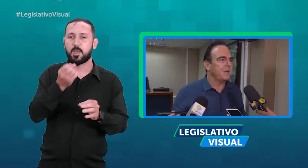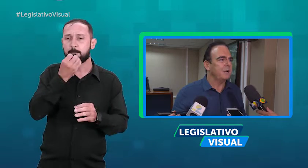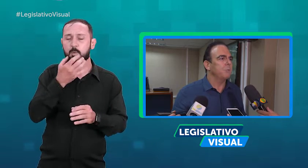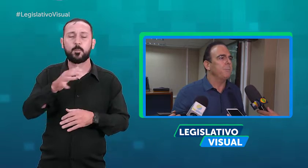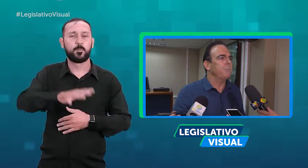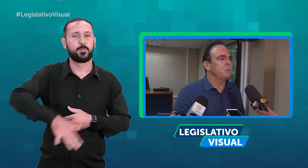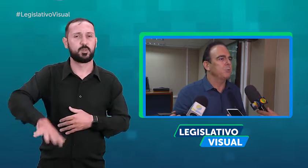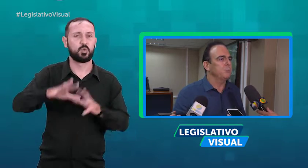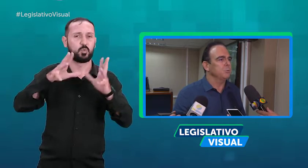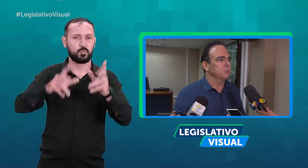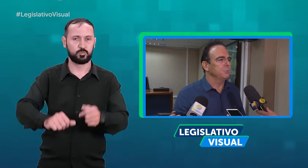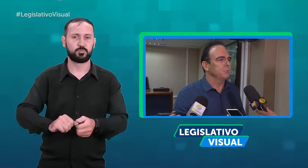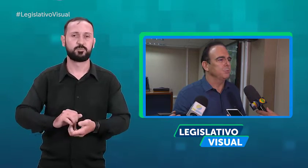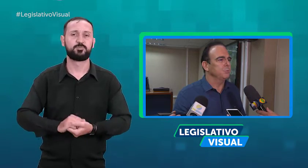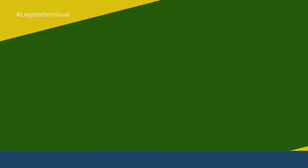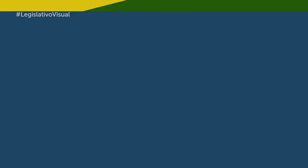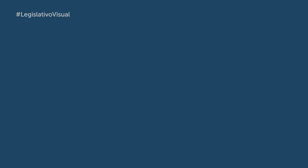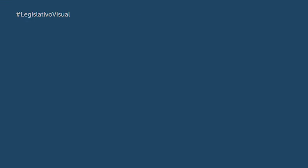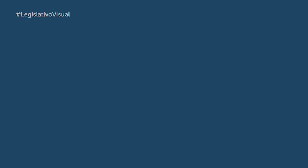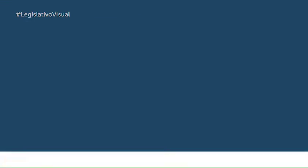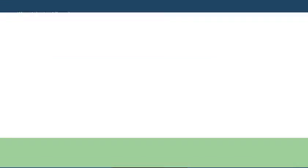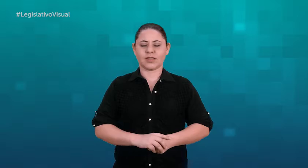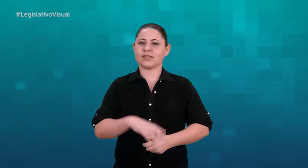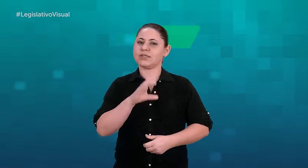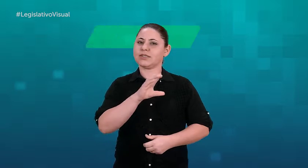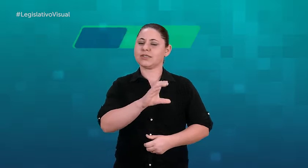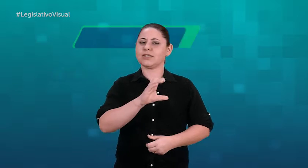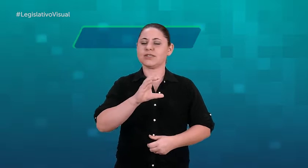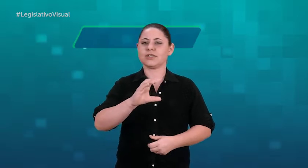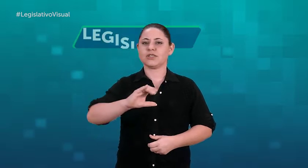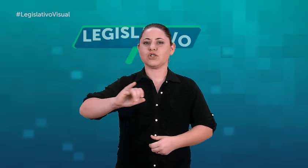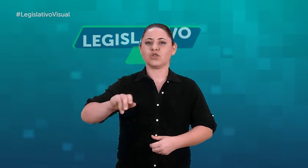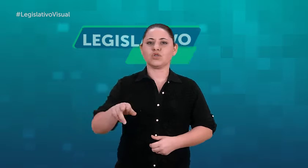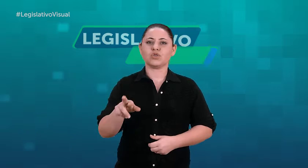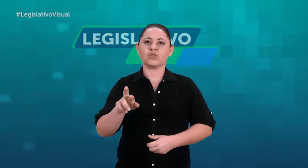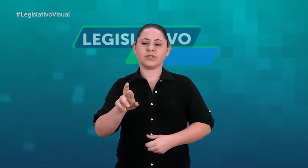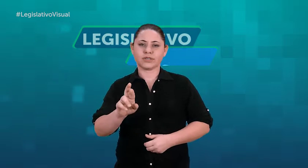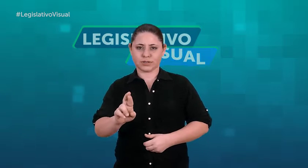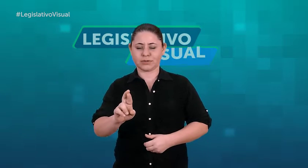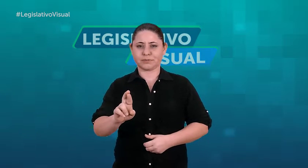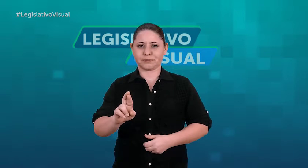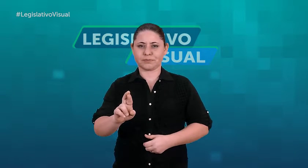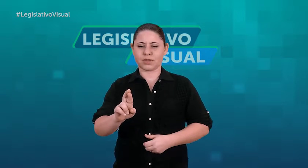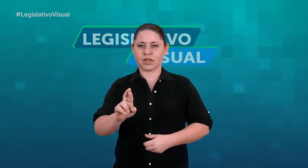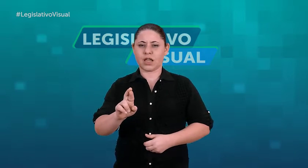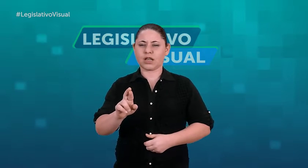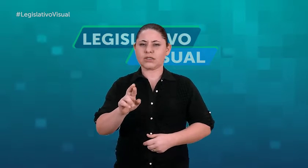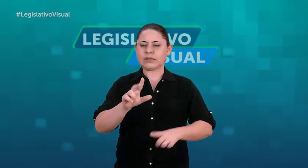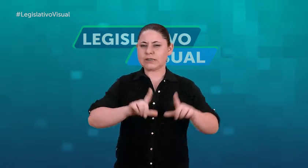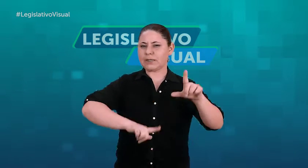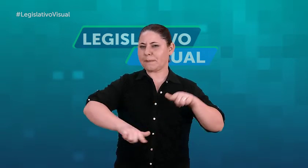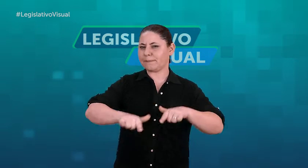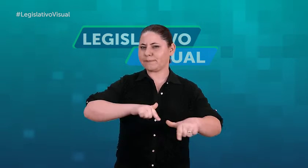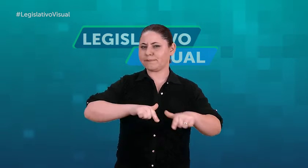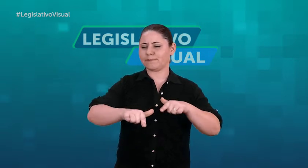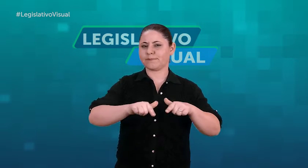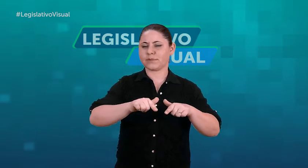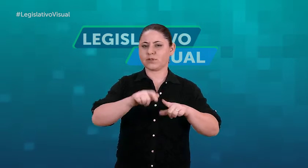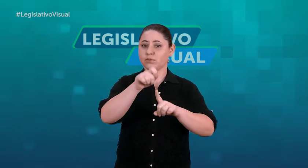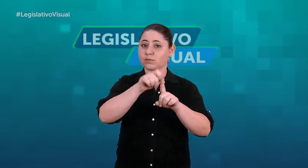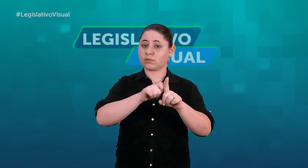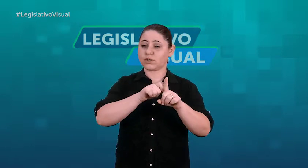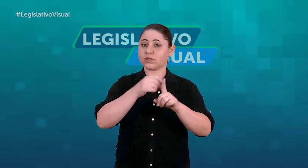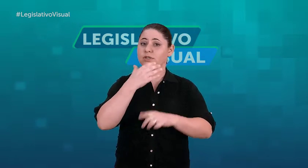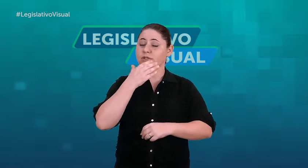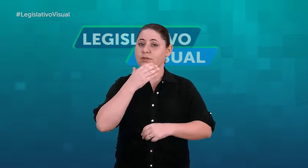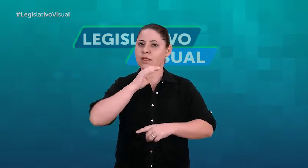for certo é bom para todo mundo. A Comissão de Constituição, Justiça e Redação está em trabalho intenso